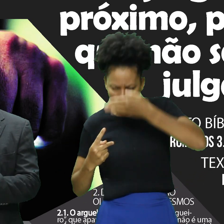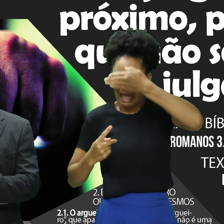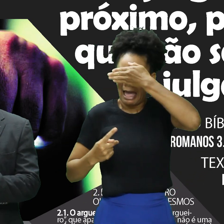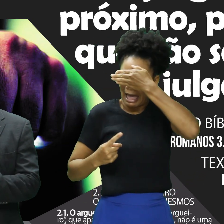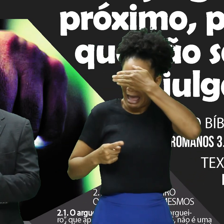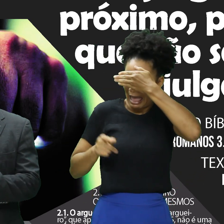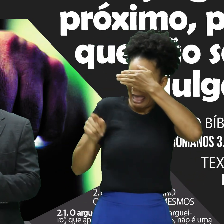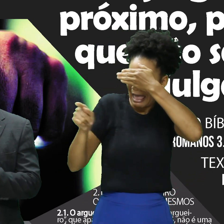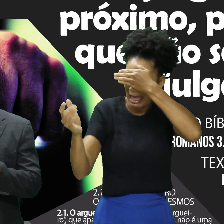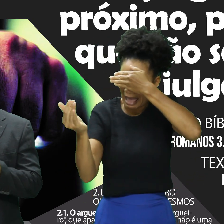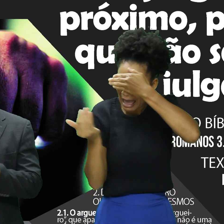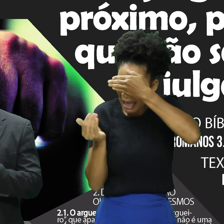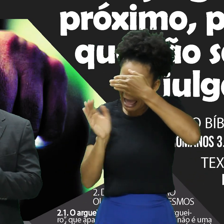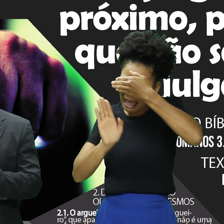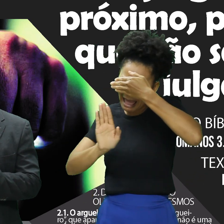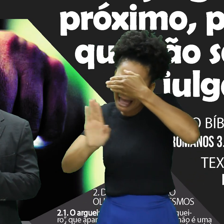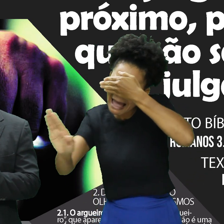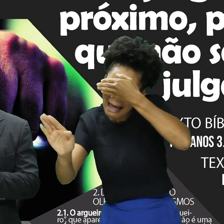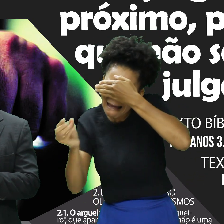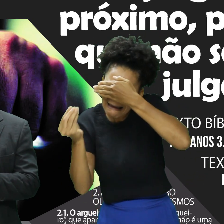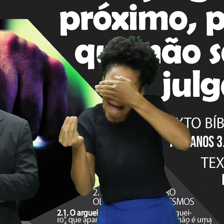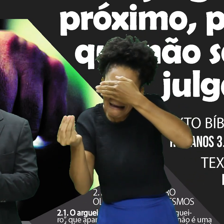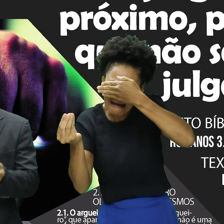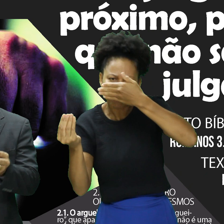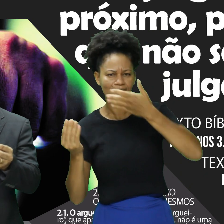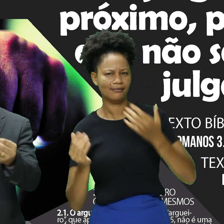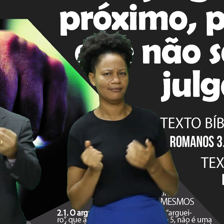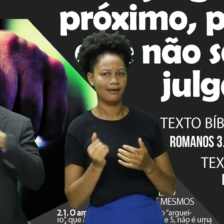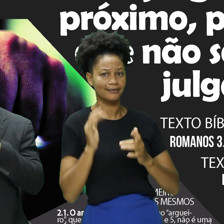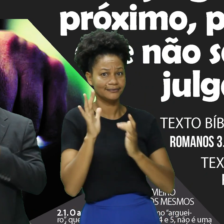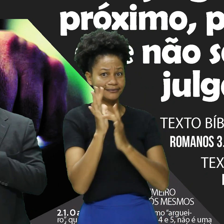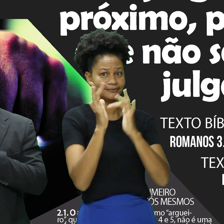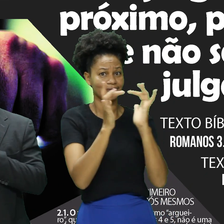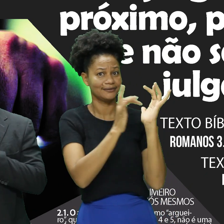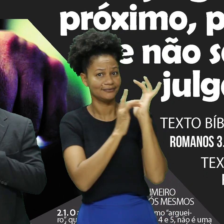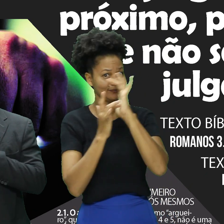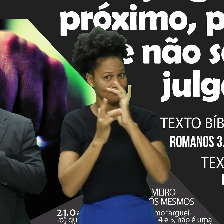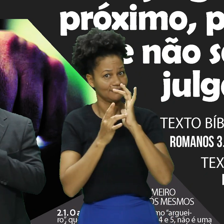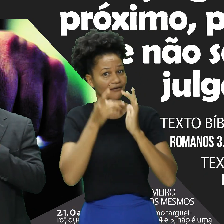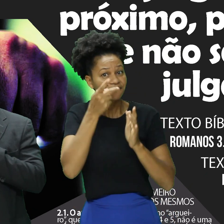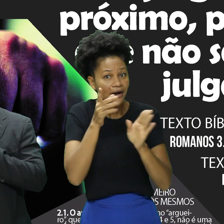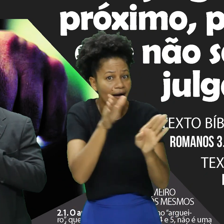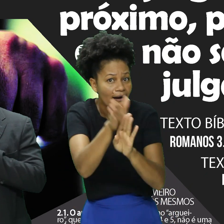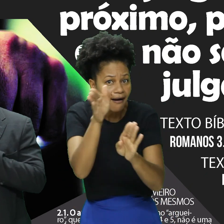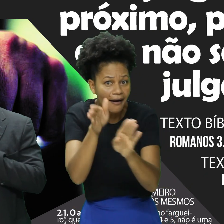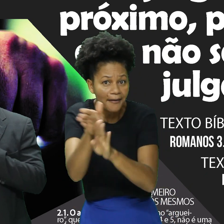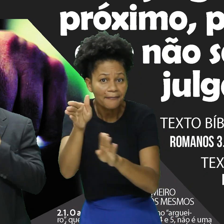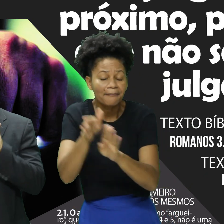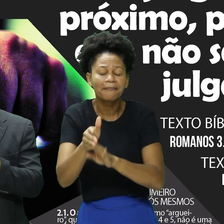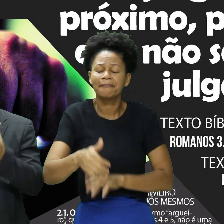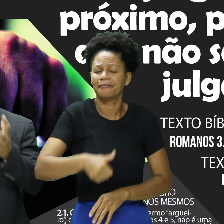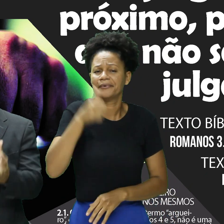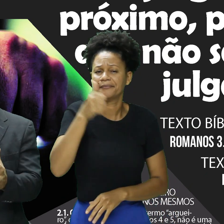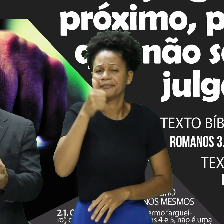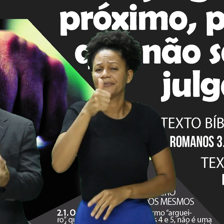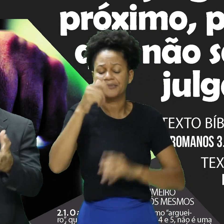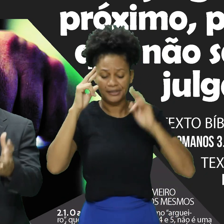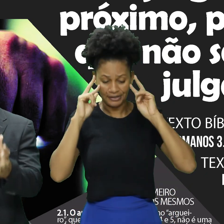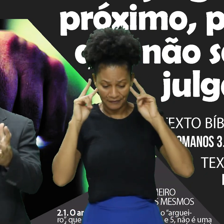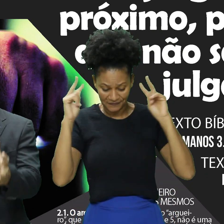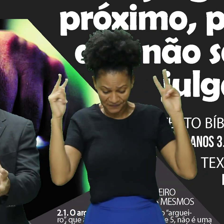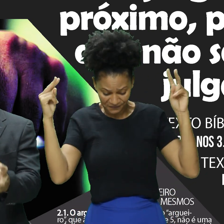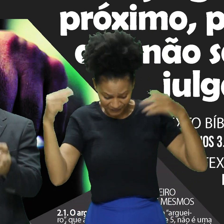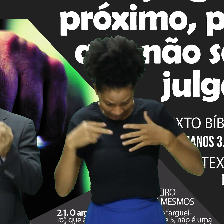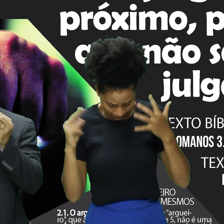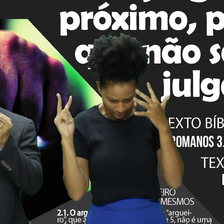prioriza nesse versículo que nós devemos primeiro olhar para nós. Dentro de nós existem coisas que